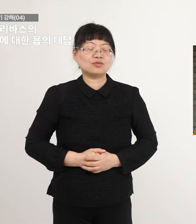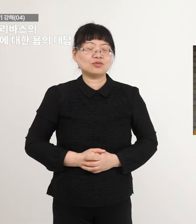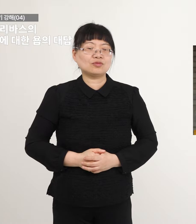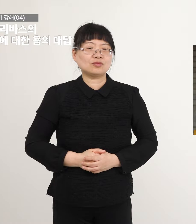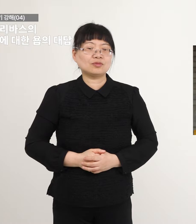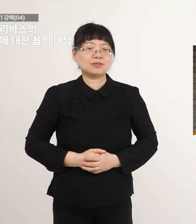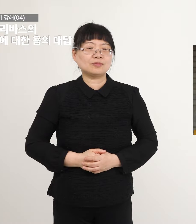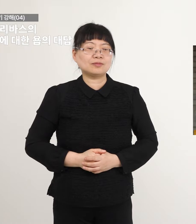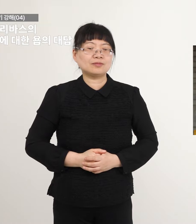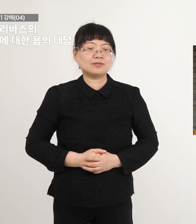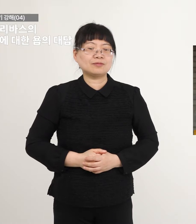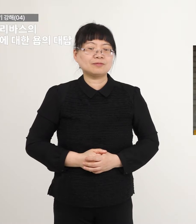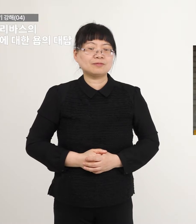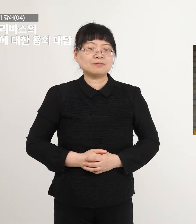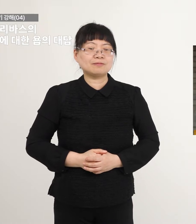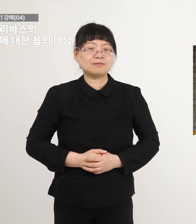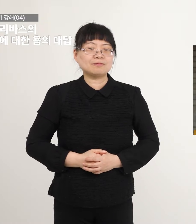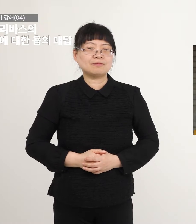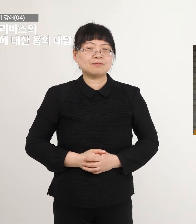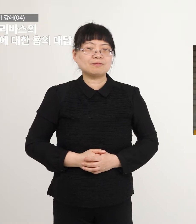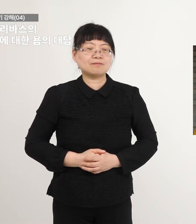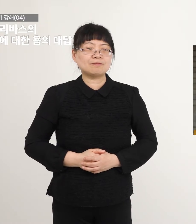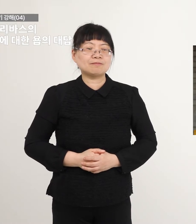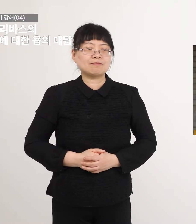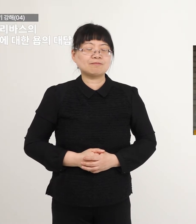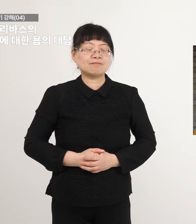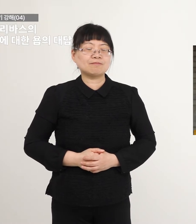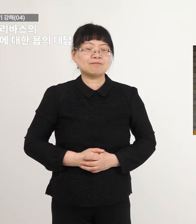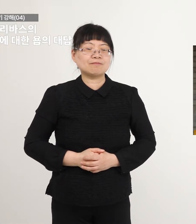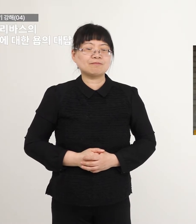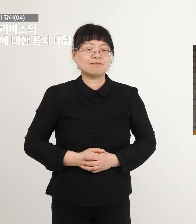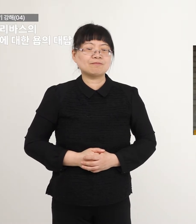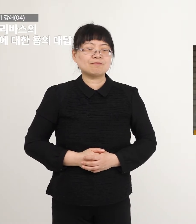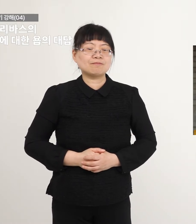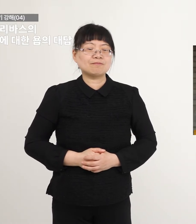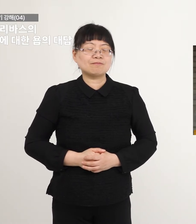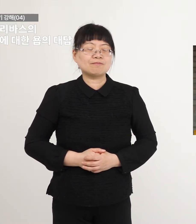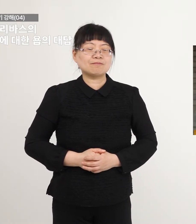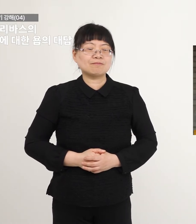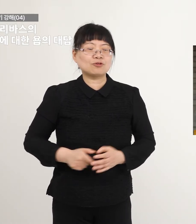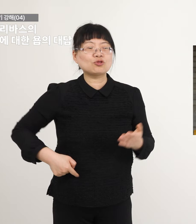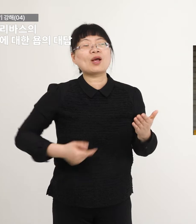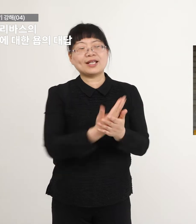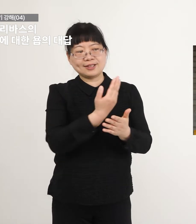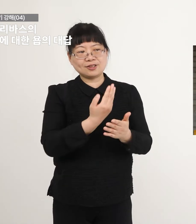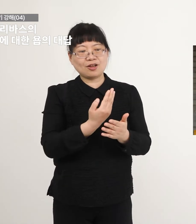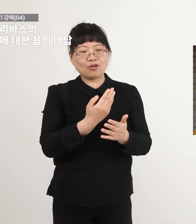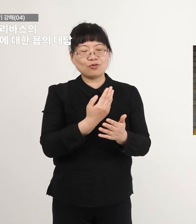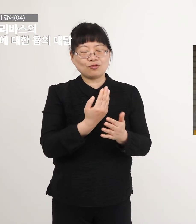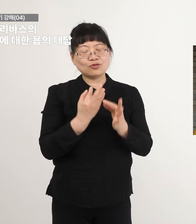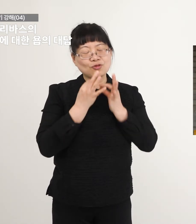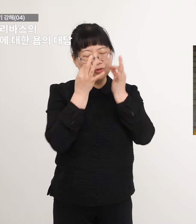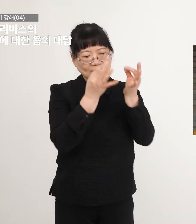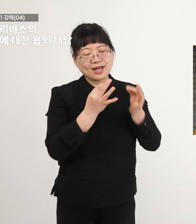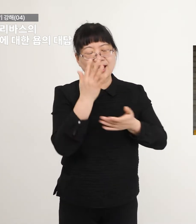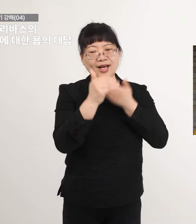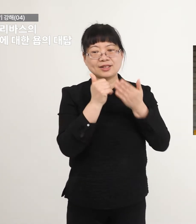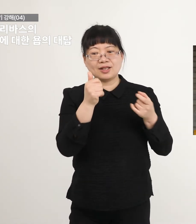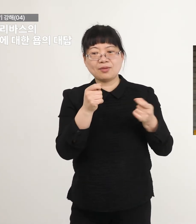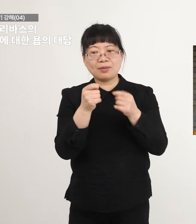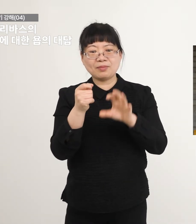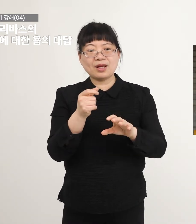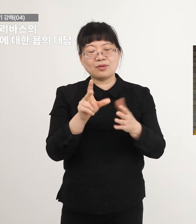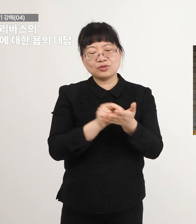우리는 회개시키려고 해요. 빨리 상대방을 회개시켜서 하나님 앞에